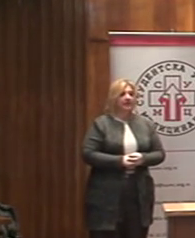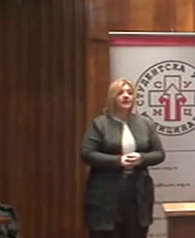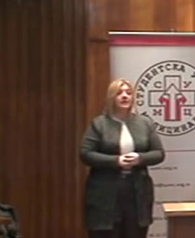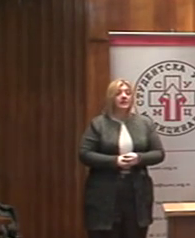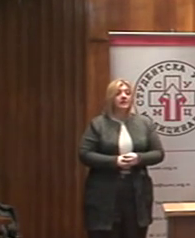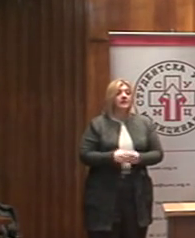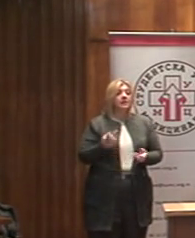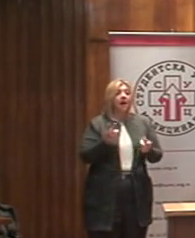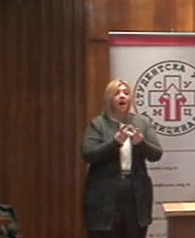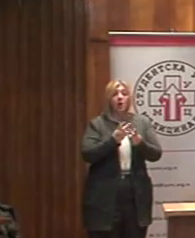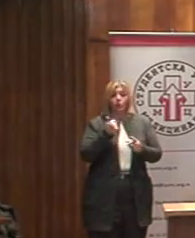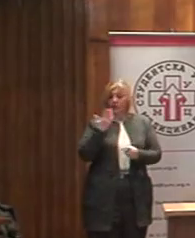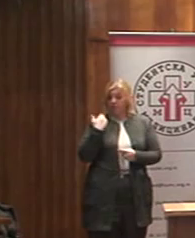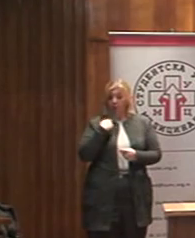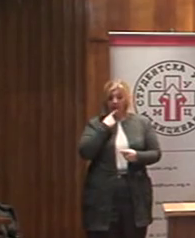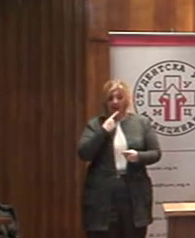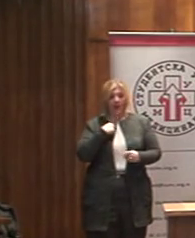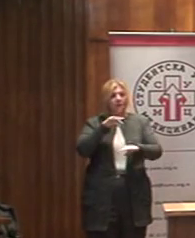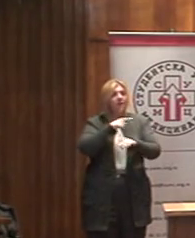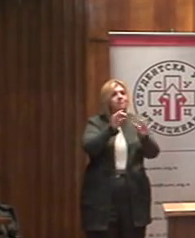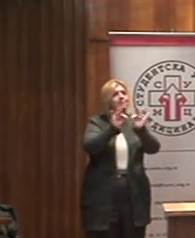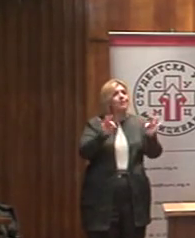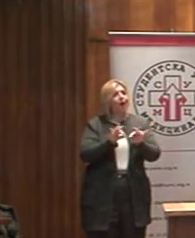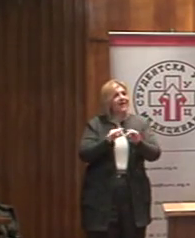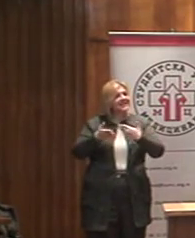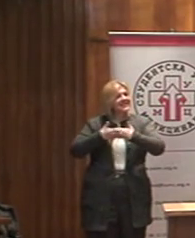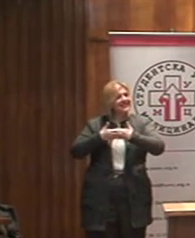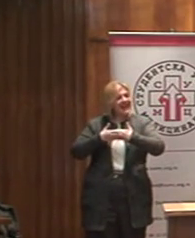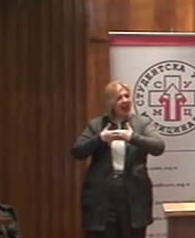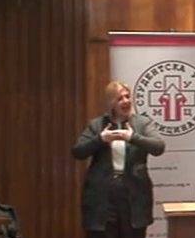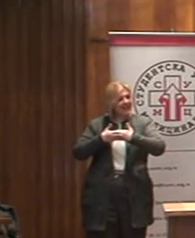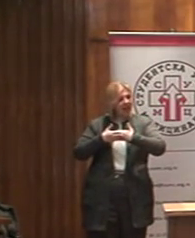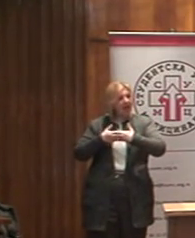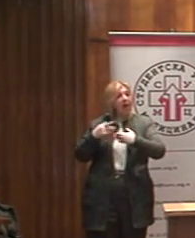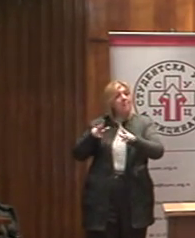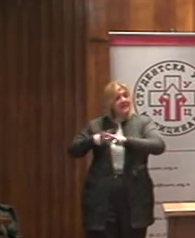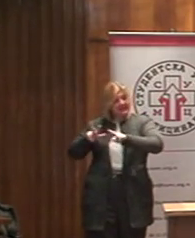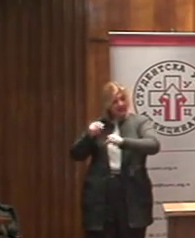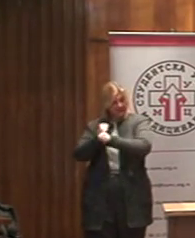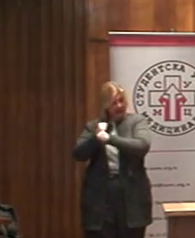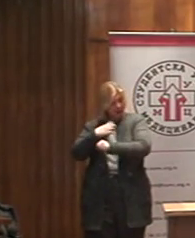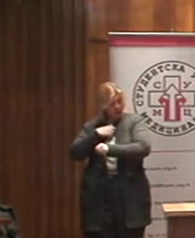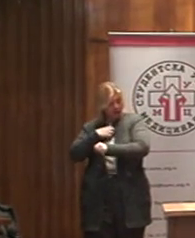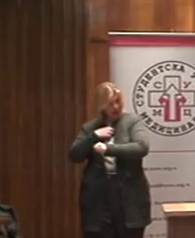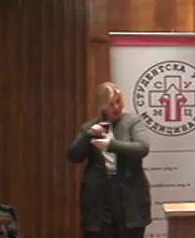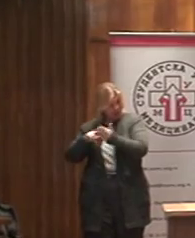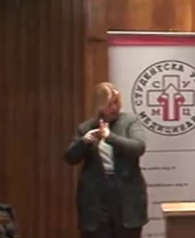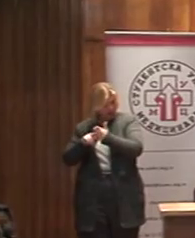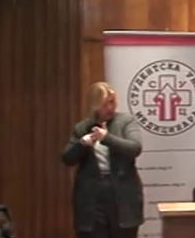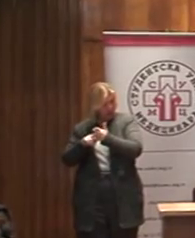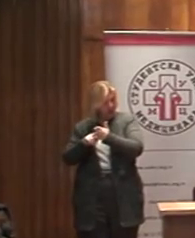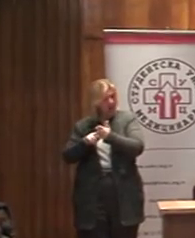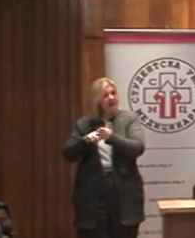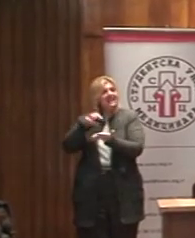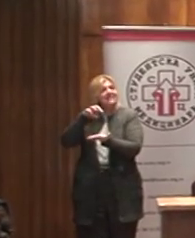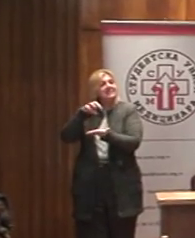Dalje, kao što malo prerekli, ovaj projekat je nastao u saradnji kao pokoliteljstvo Ministarstva za rad, zapošljavanje i socijalne politike, sektor zaštite